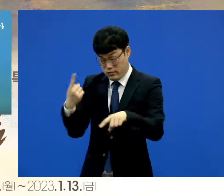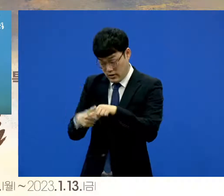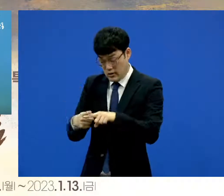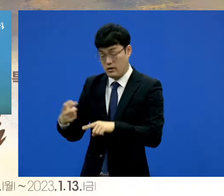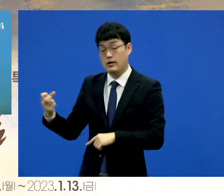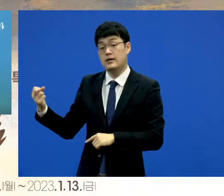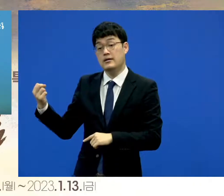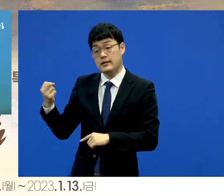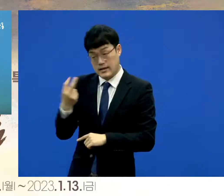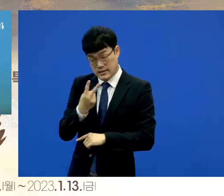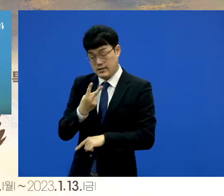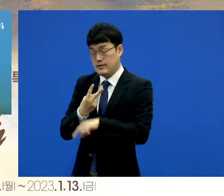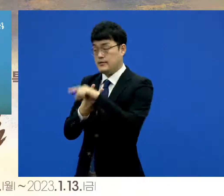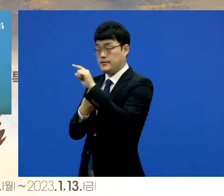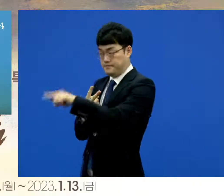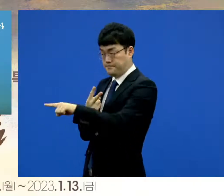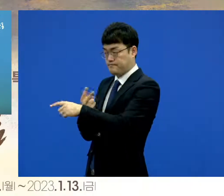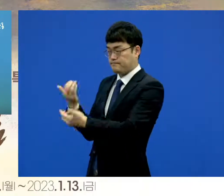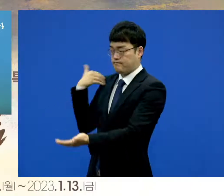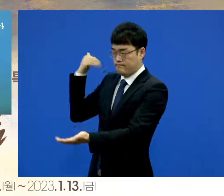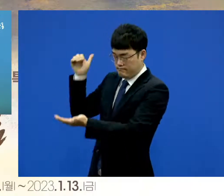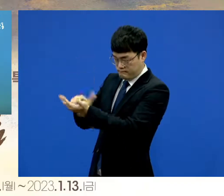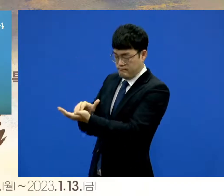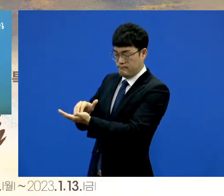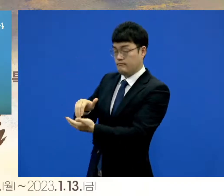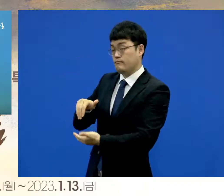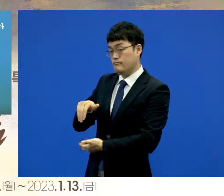백성들이 가나안으로 들어가는 거예요.